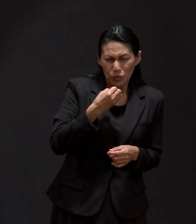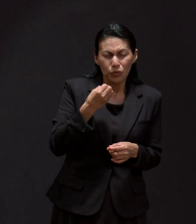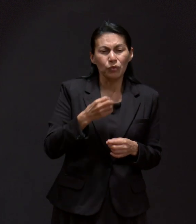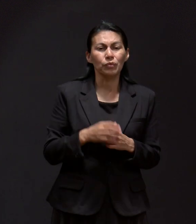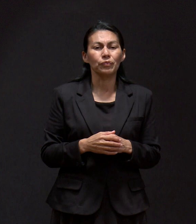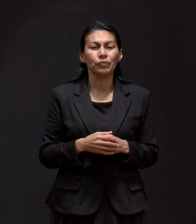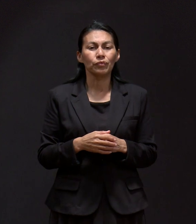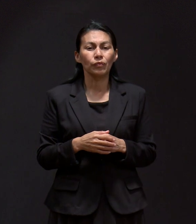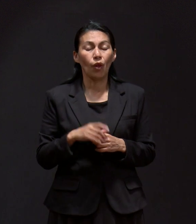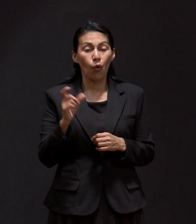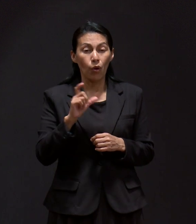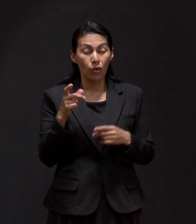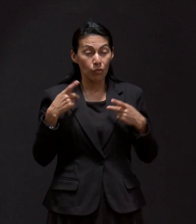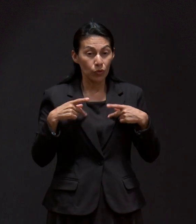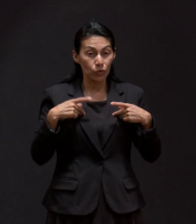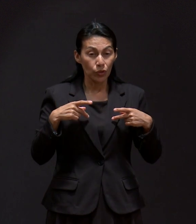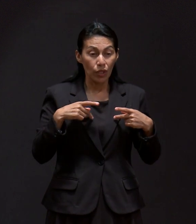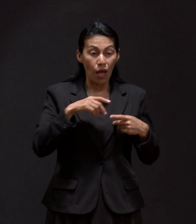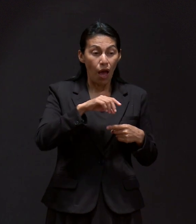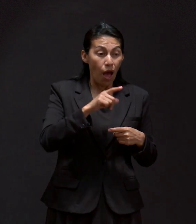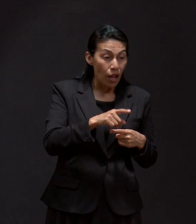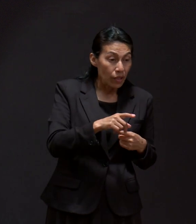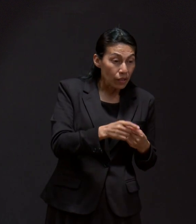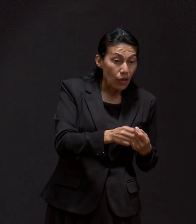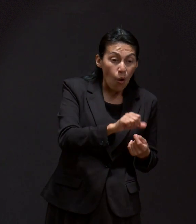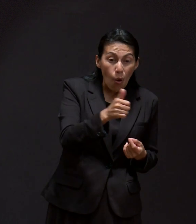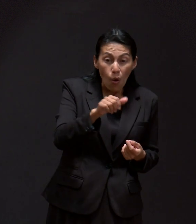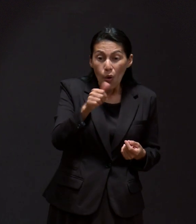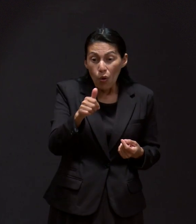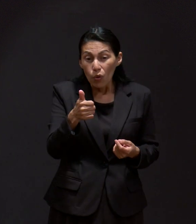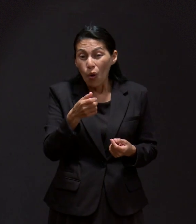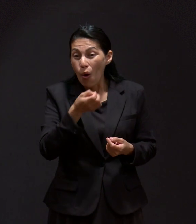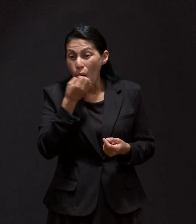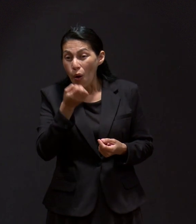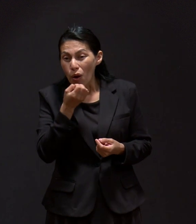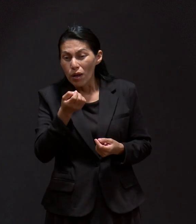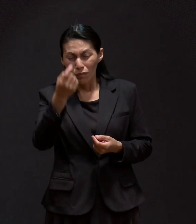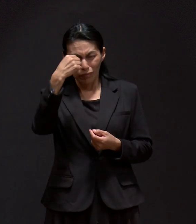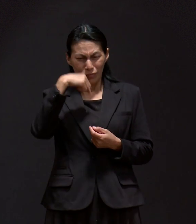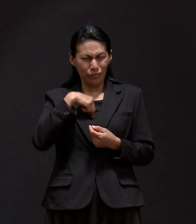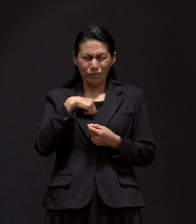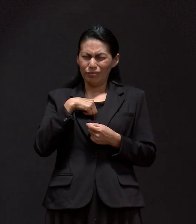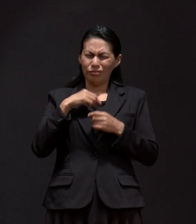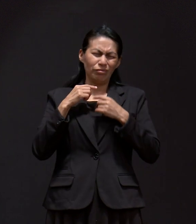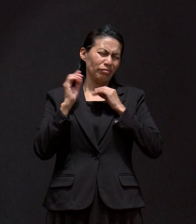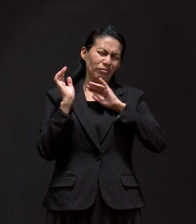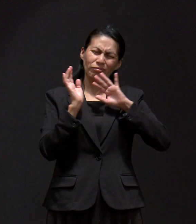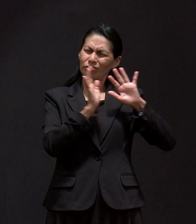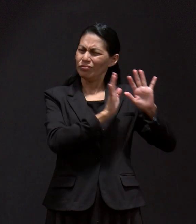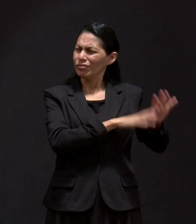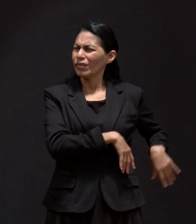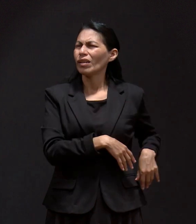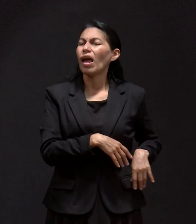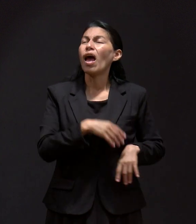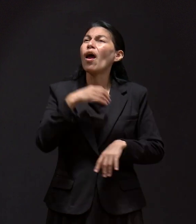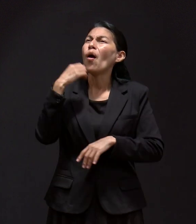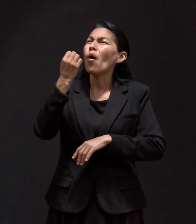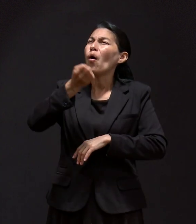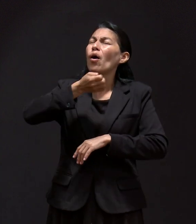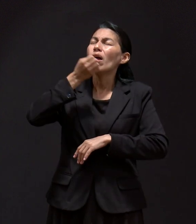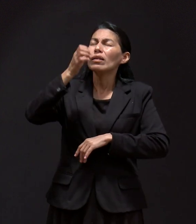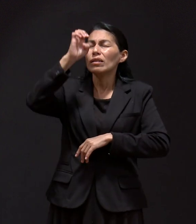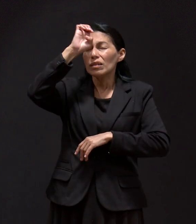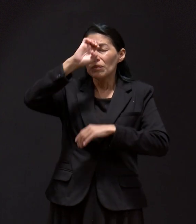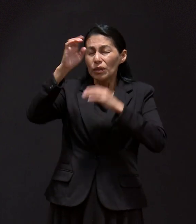fenómeno fabuloso que sucede cuando uno ahora por otros así es que te olvidas de ti mismo y dejas